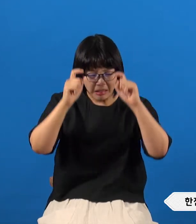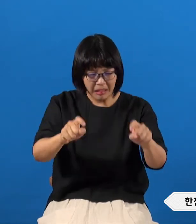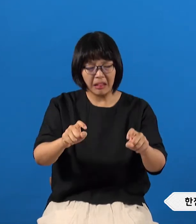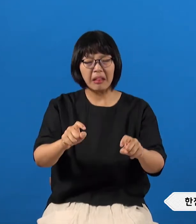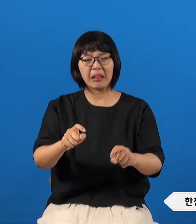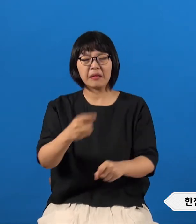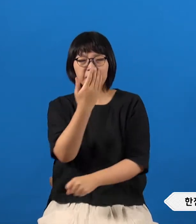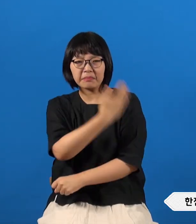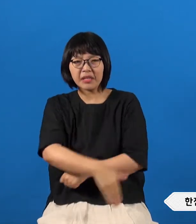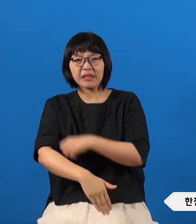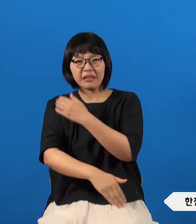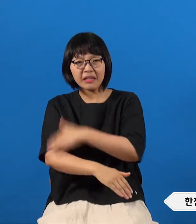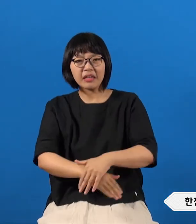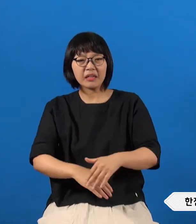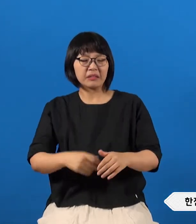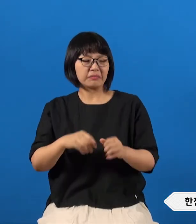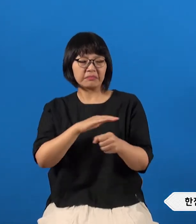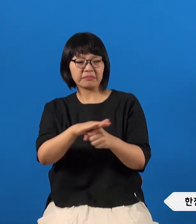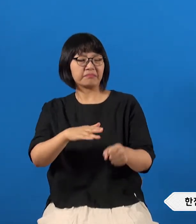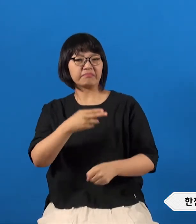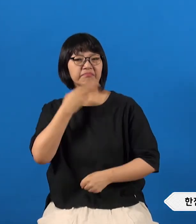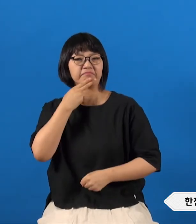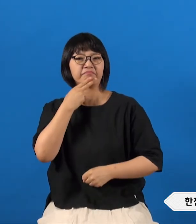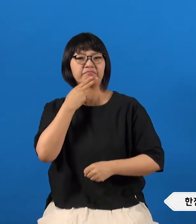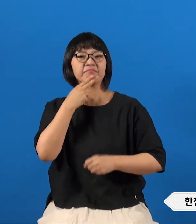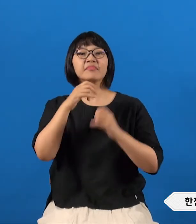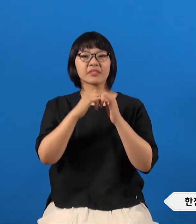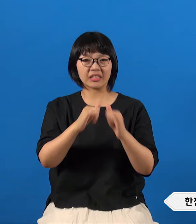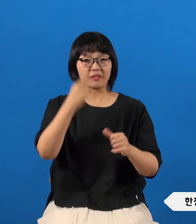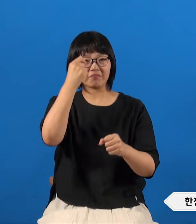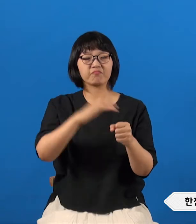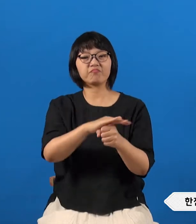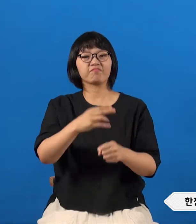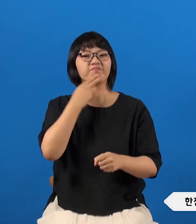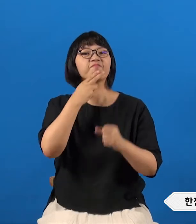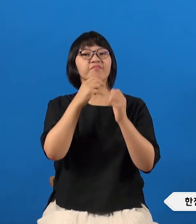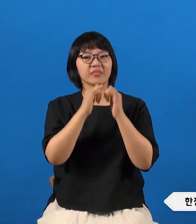자요, 배약하는 자요, 무정한 자요, 무자비한 자라.